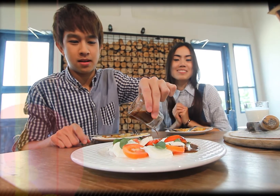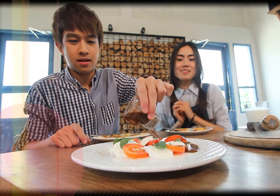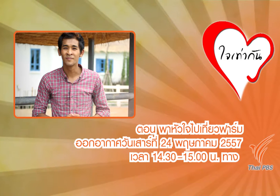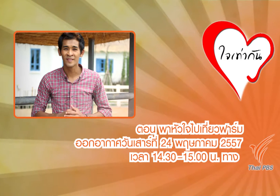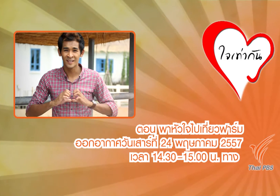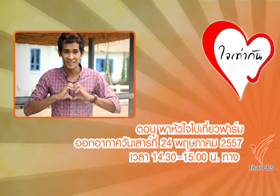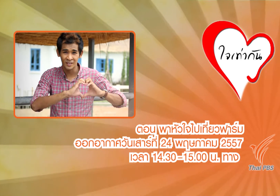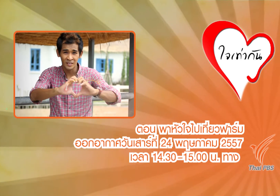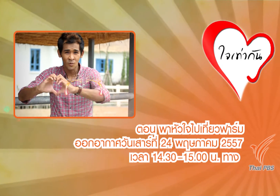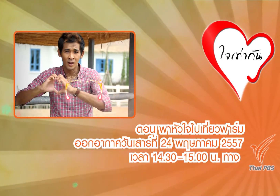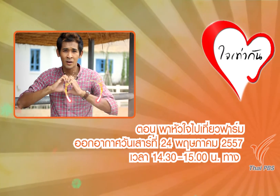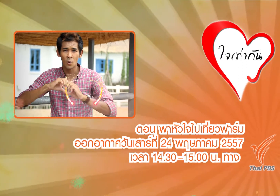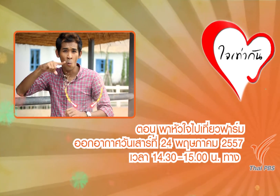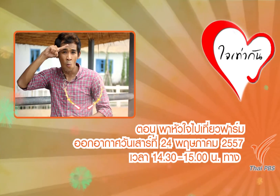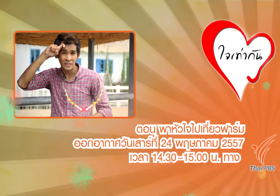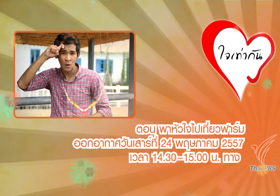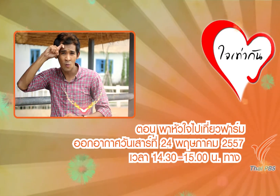ในรายการใจเท่ากันวันเสาร์ที่